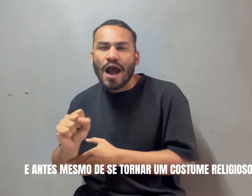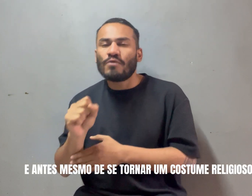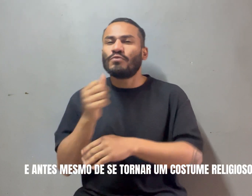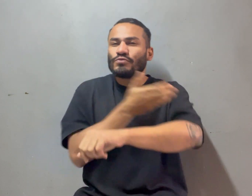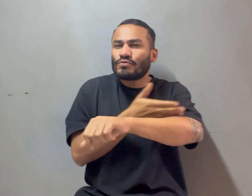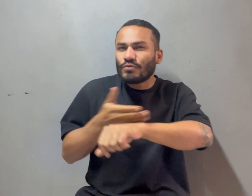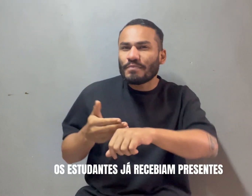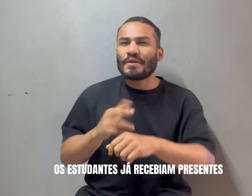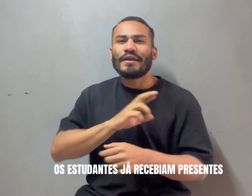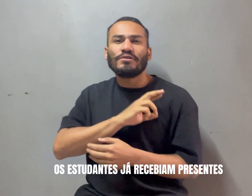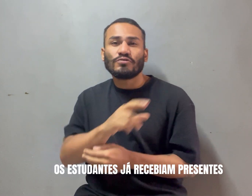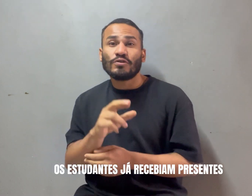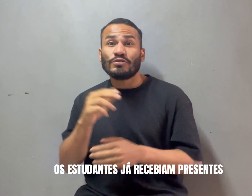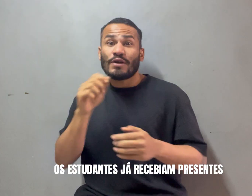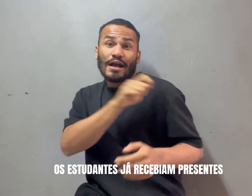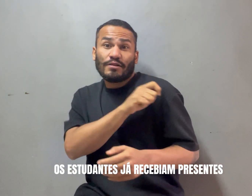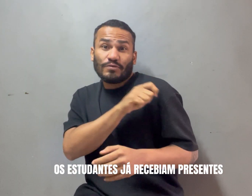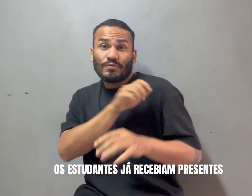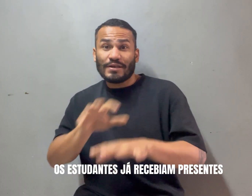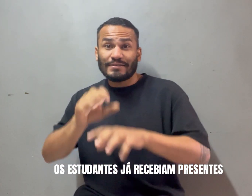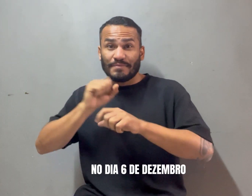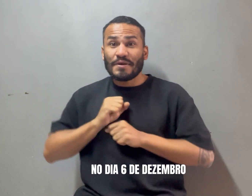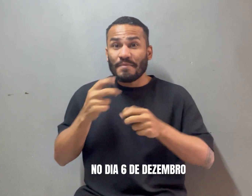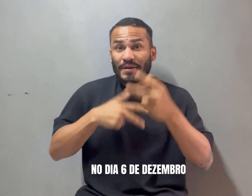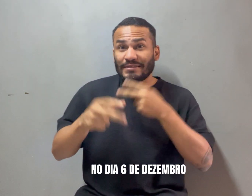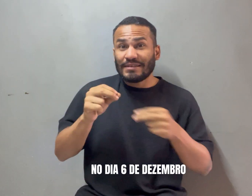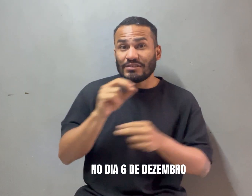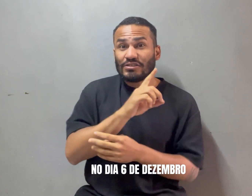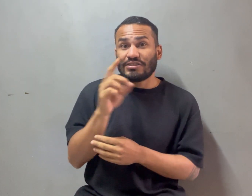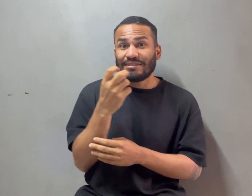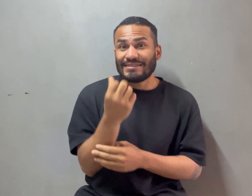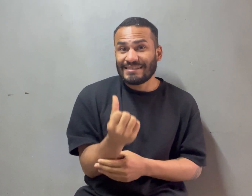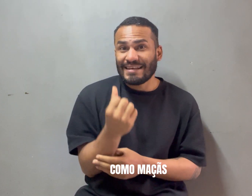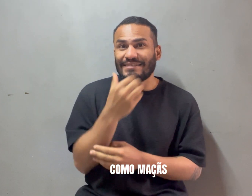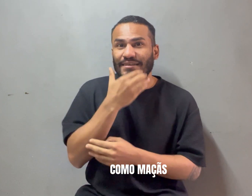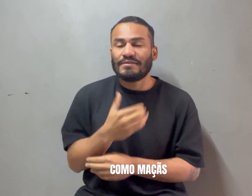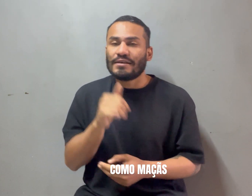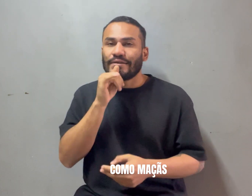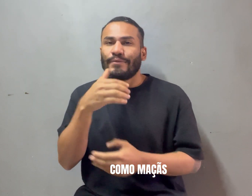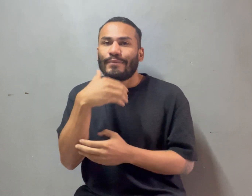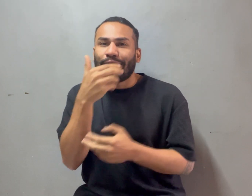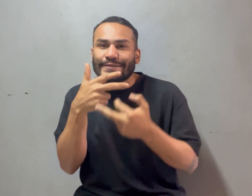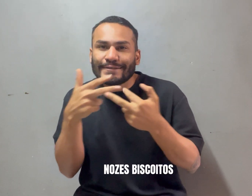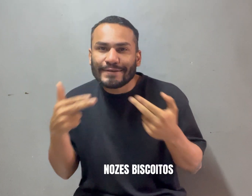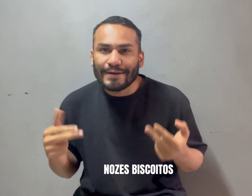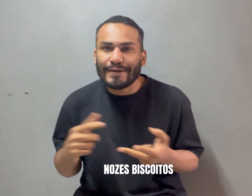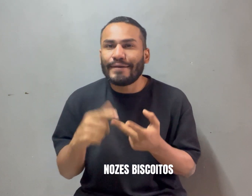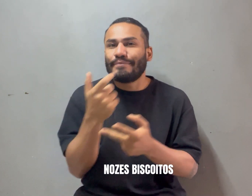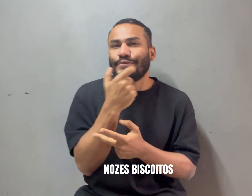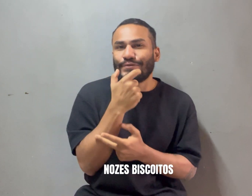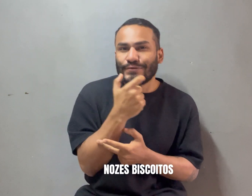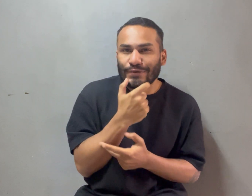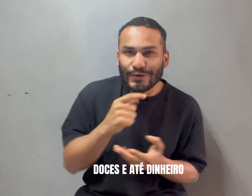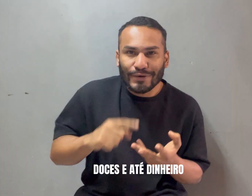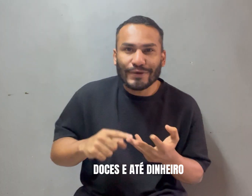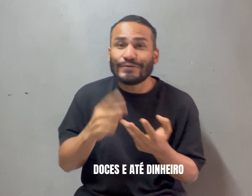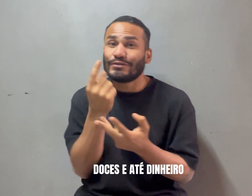religioso, os estudantes já recebiam presentes no dia 6 de dezembro, como maçãs, nozes, biscoitos doces e